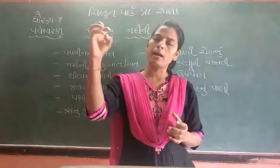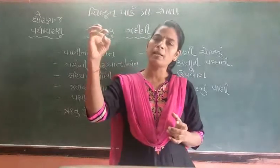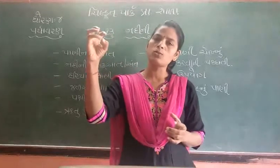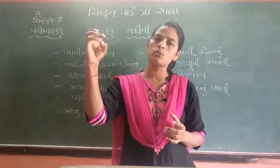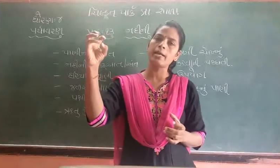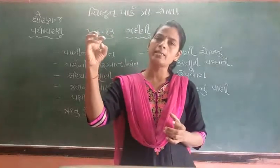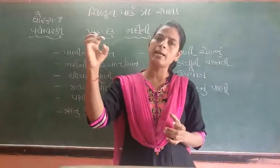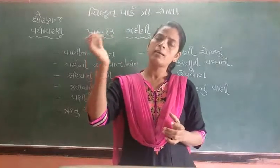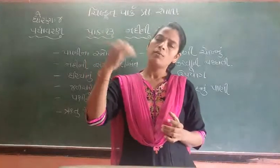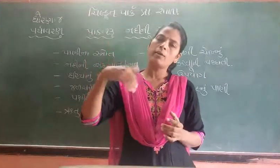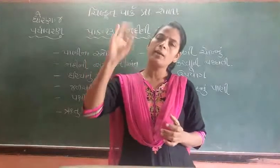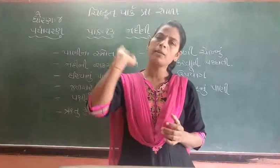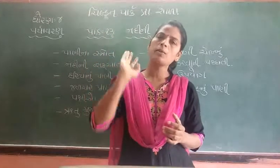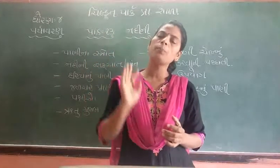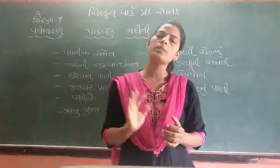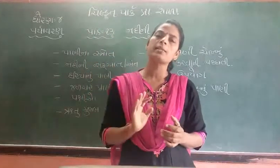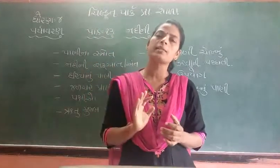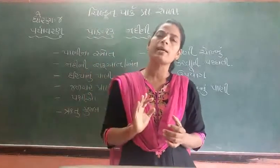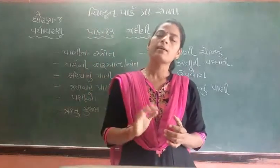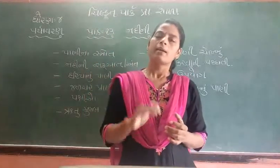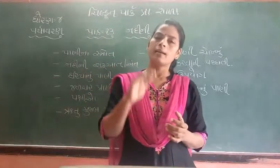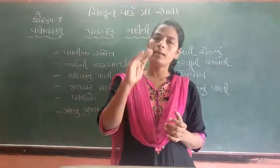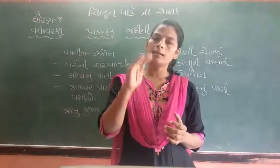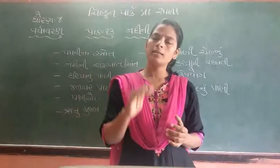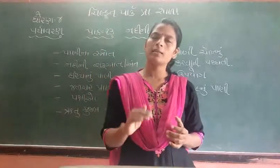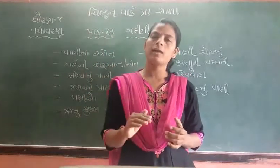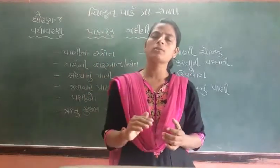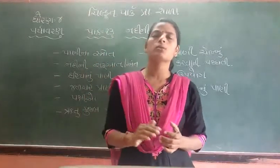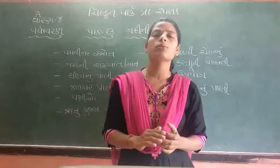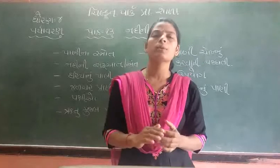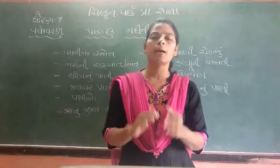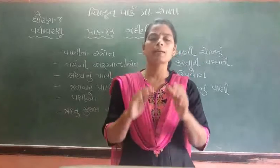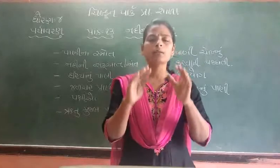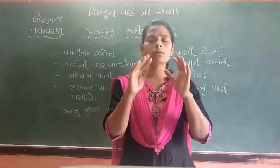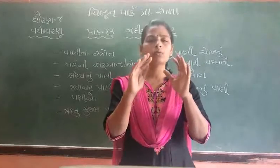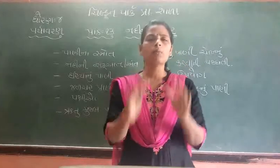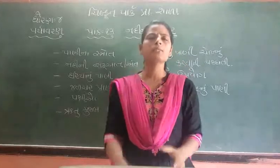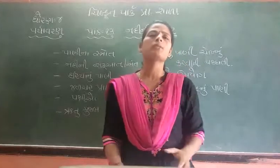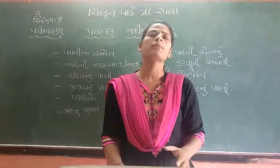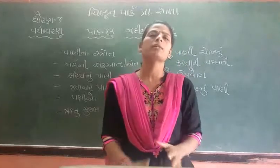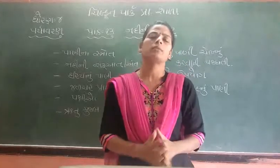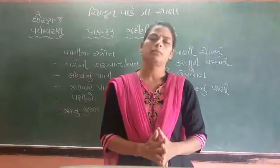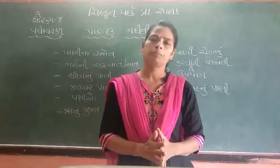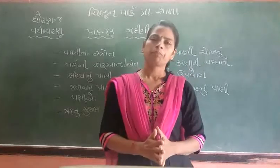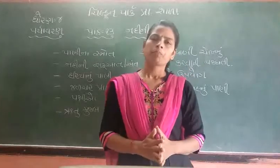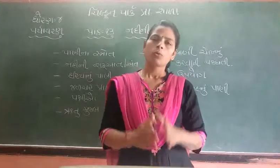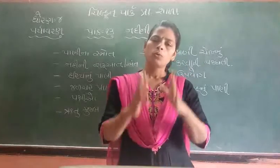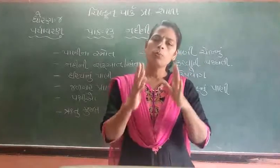પાણી શોષાઈ જાય, વરાળ બનીને ઉપર ચડી જાય, એટલે નદી તળાવ અને સરોવરની પાણીની અંદર ખૂબ જ નહિવત, ખૂબ જ